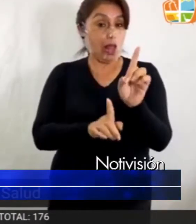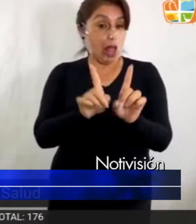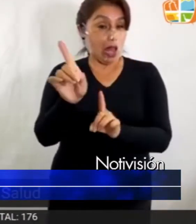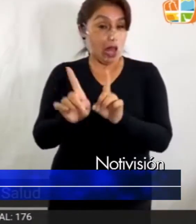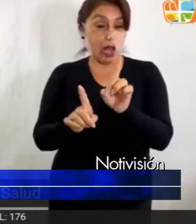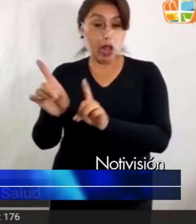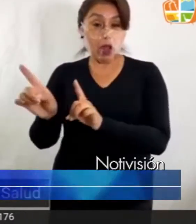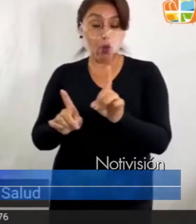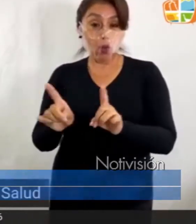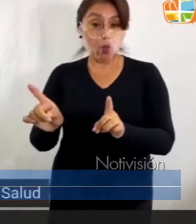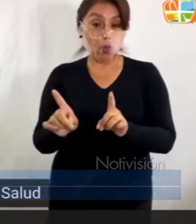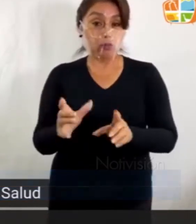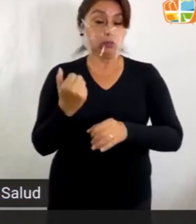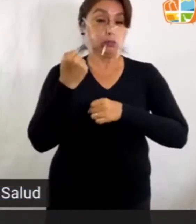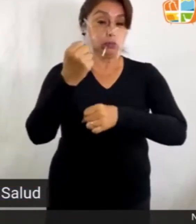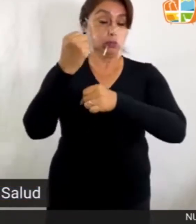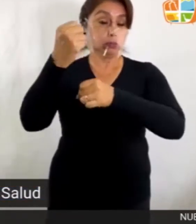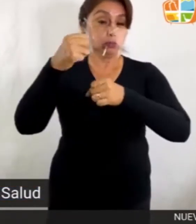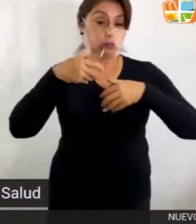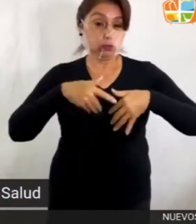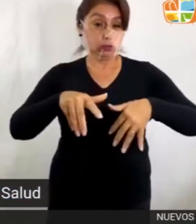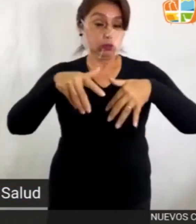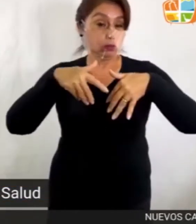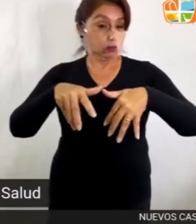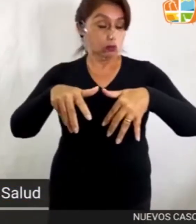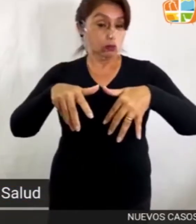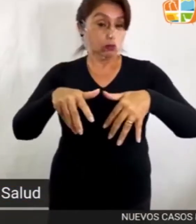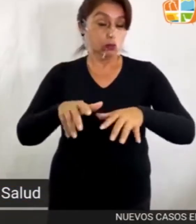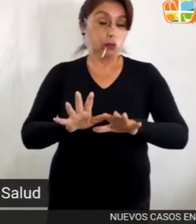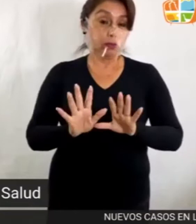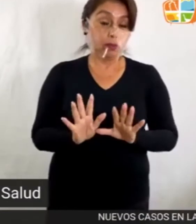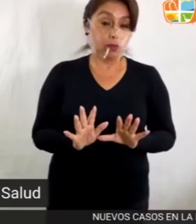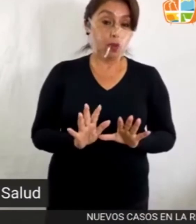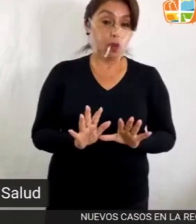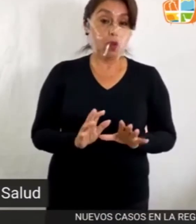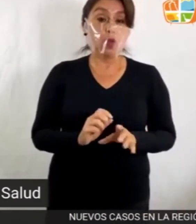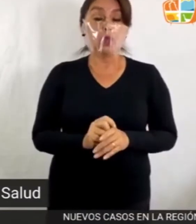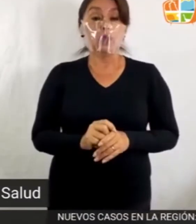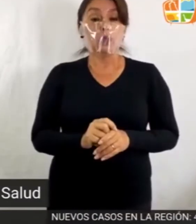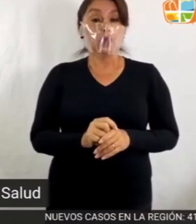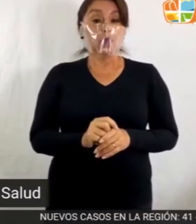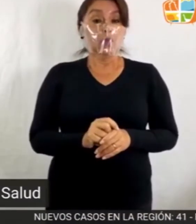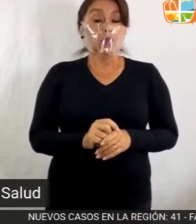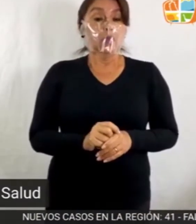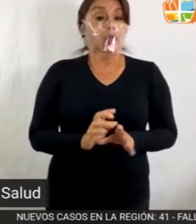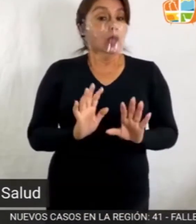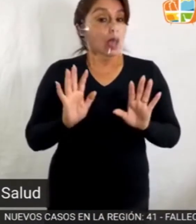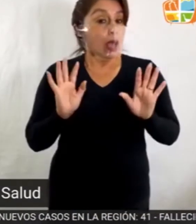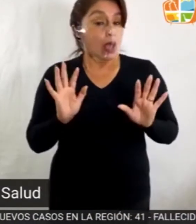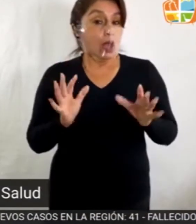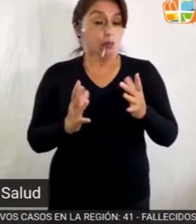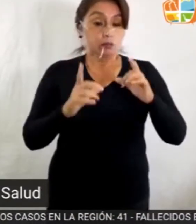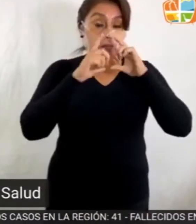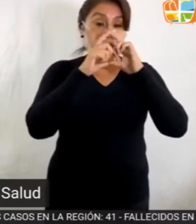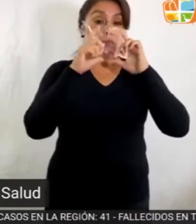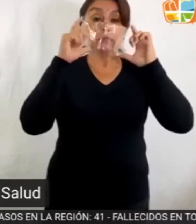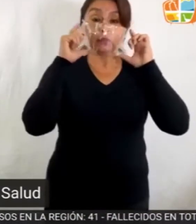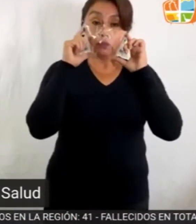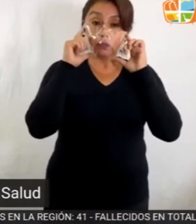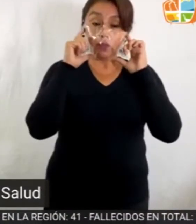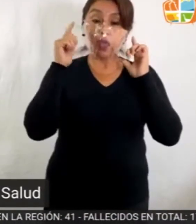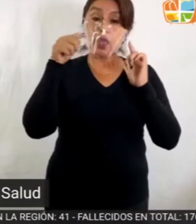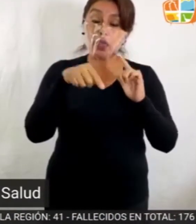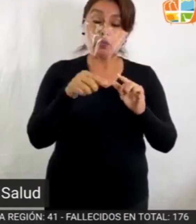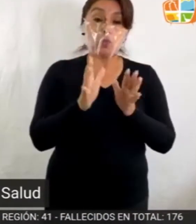tipo de acto, de alguna manifestación que pudieran estar sin mascarilla,